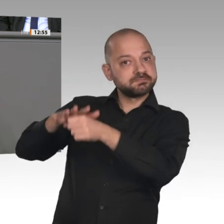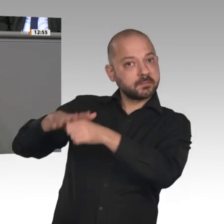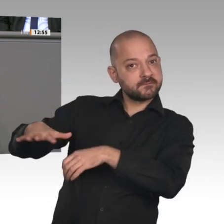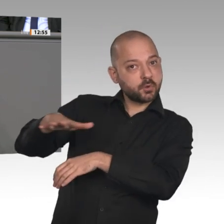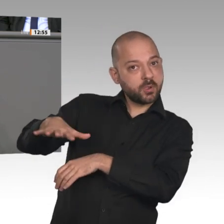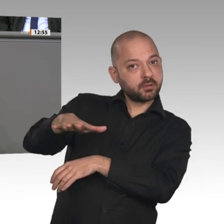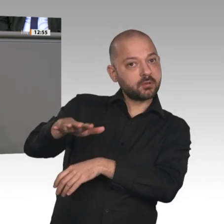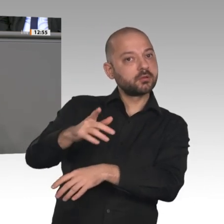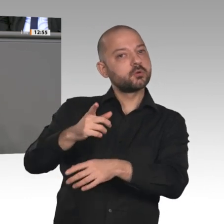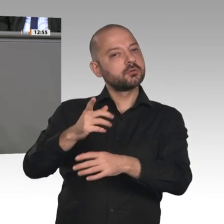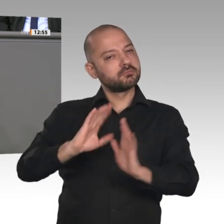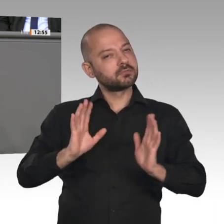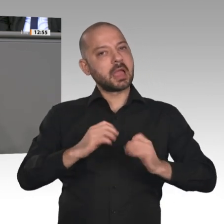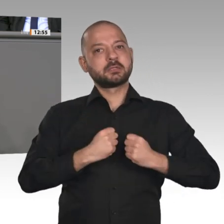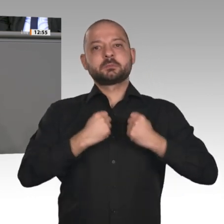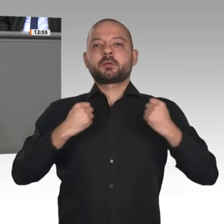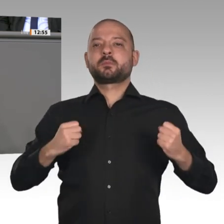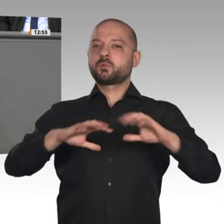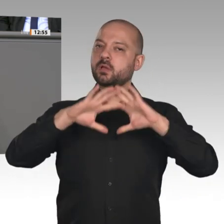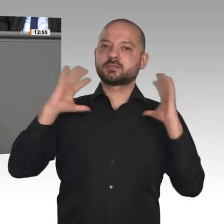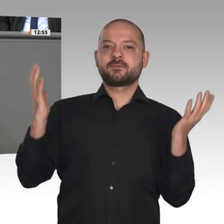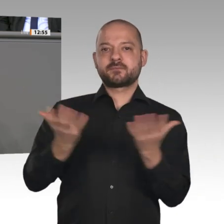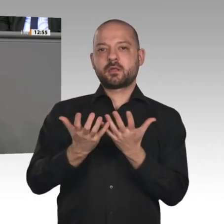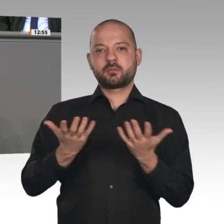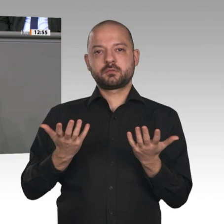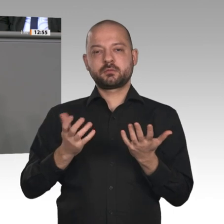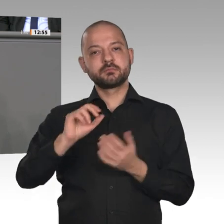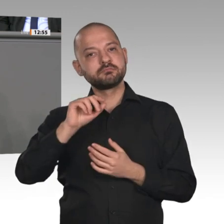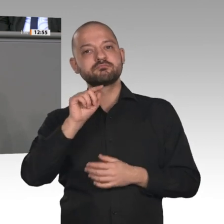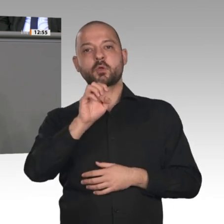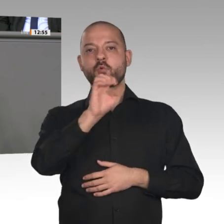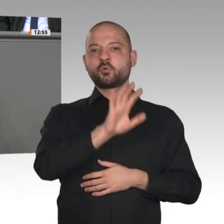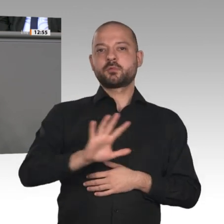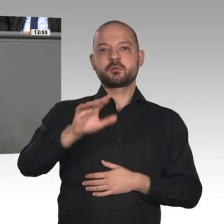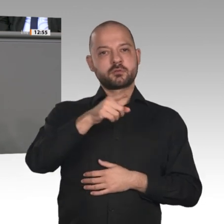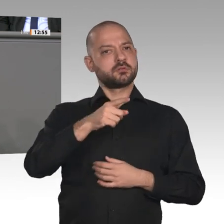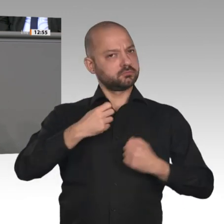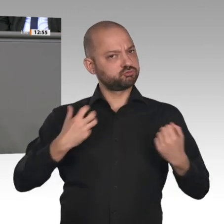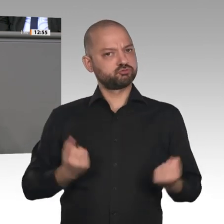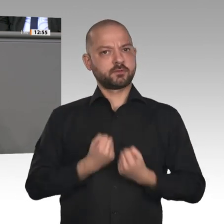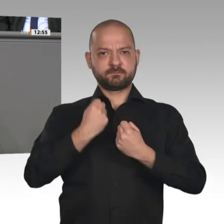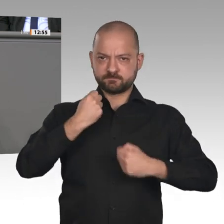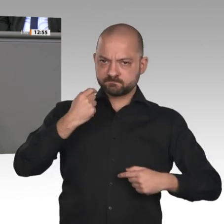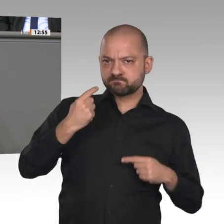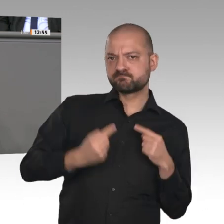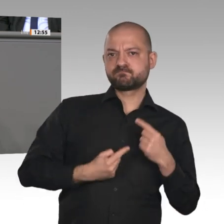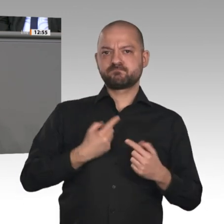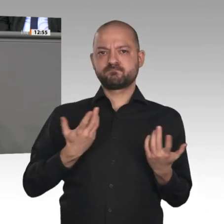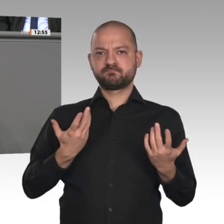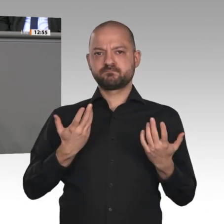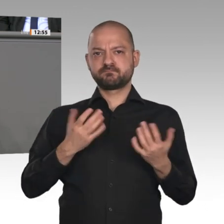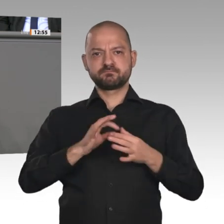Europas, das mündig geworden ist und sich jetzt losreißt vom eisernen Gängelbandel